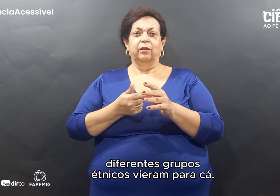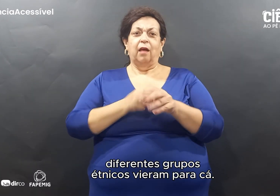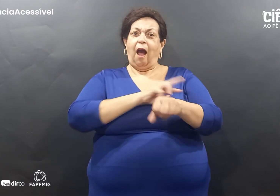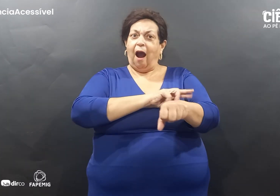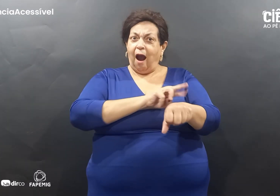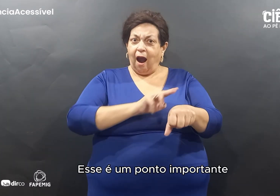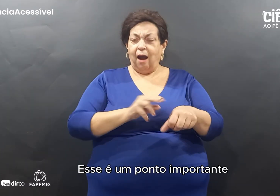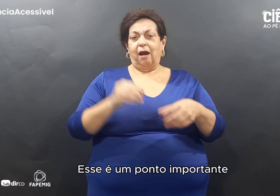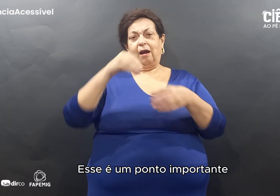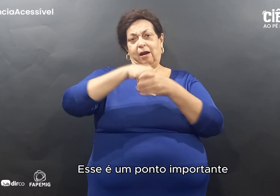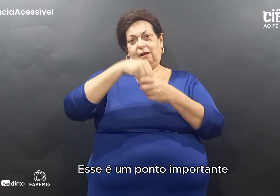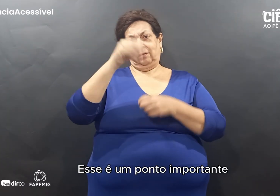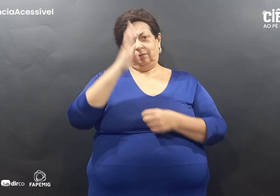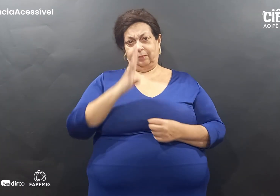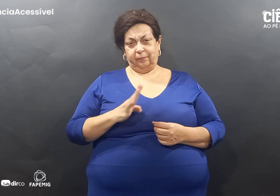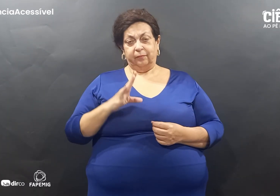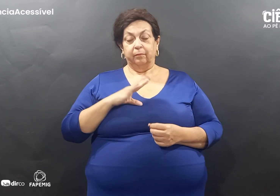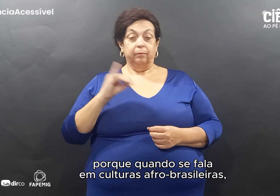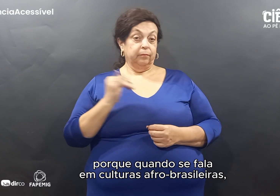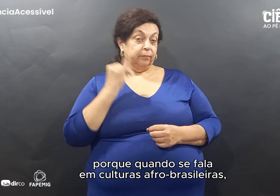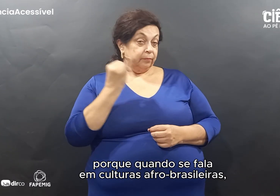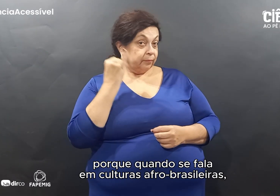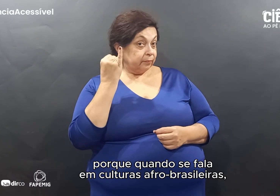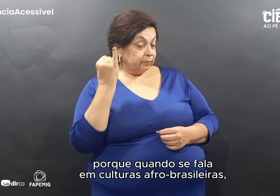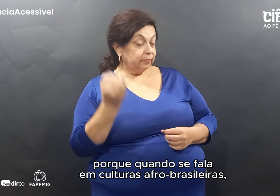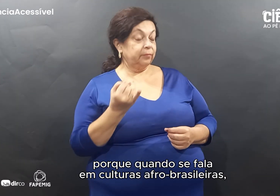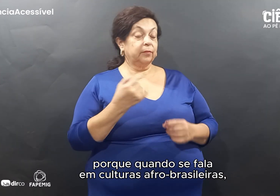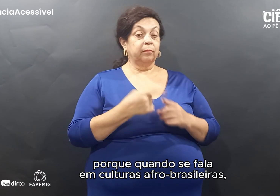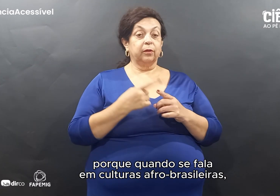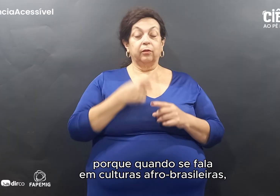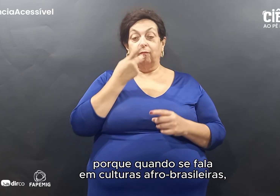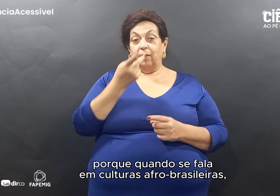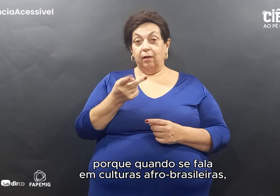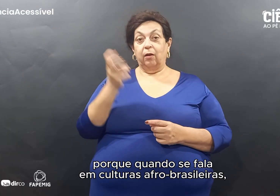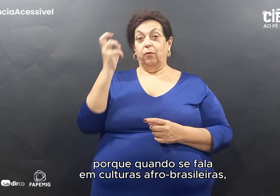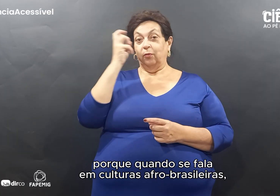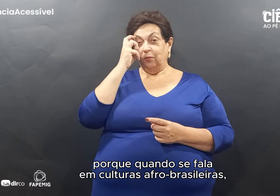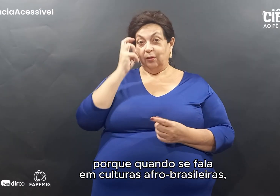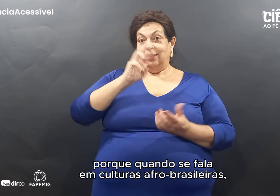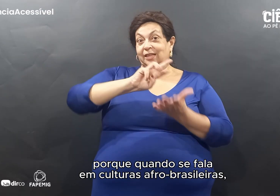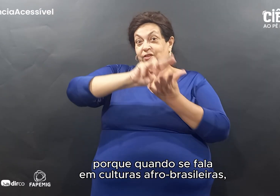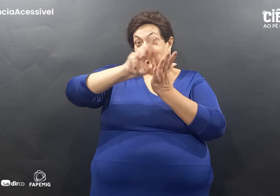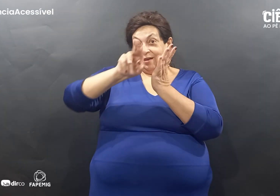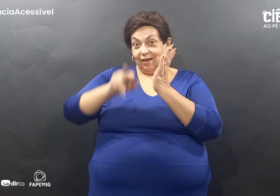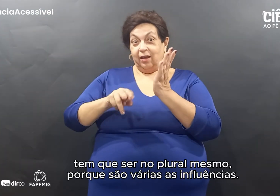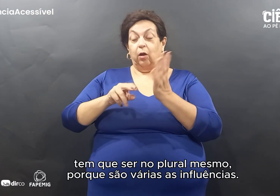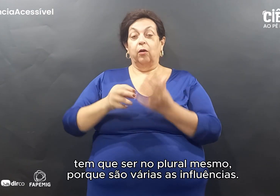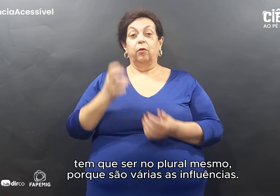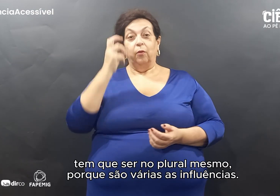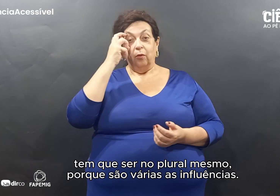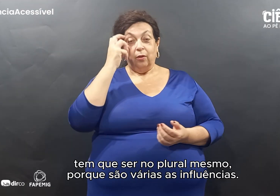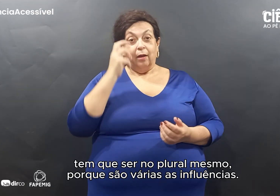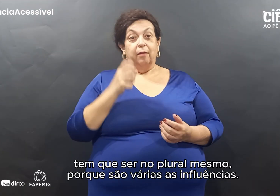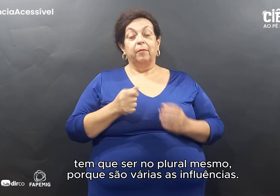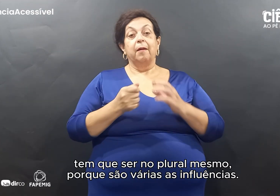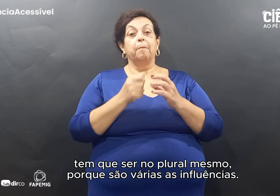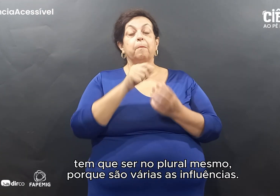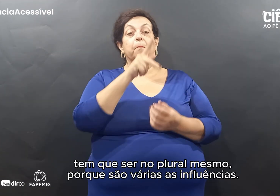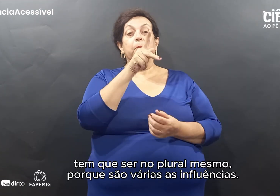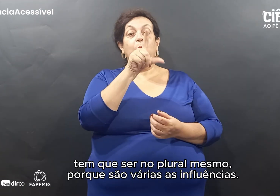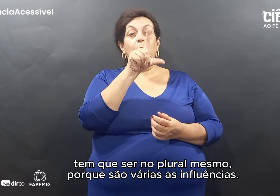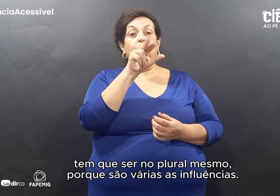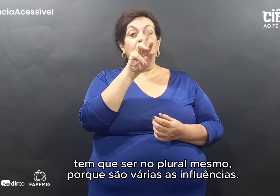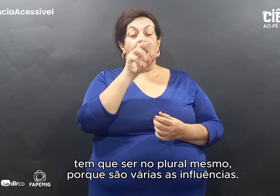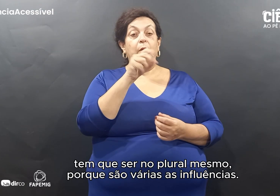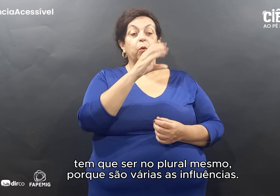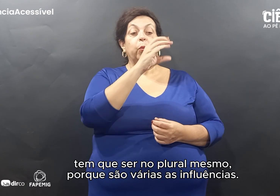para cá. Esse é um ponto importante, porque quando se fala em culturas afro-brasileiras, tem que ser no plural mesmo,